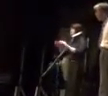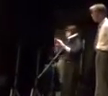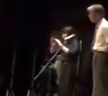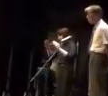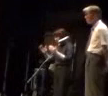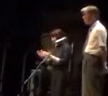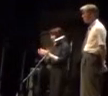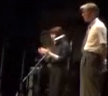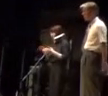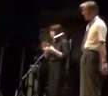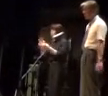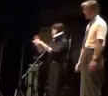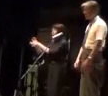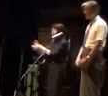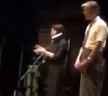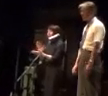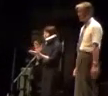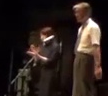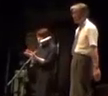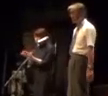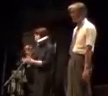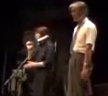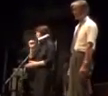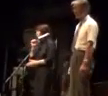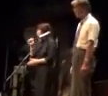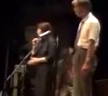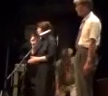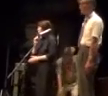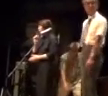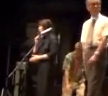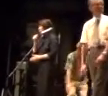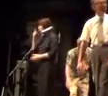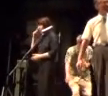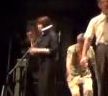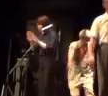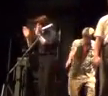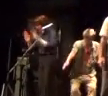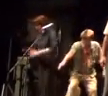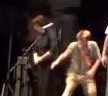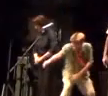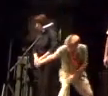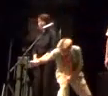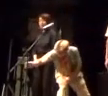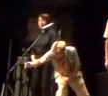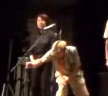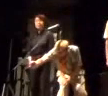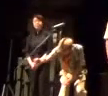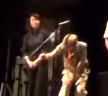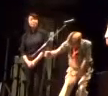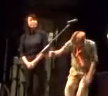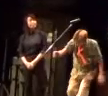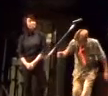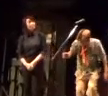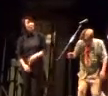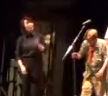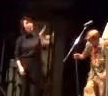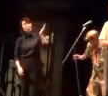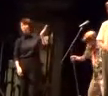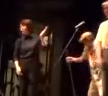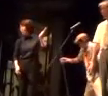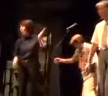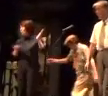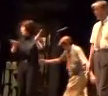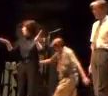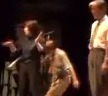つながっているという話をさせていただきたいと思います。始めます。これは皆さんもご存知の通